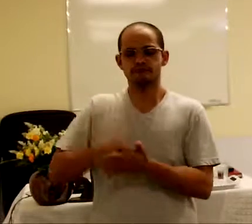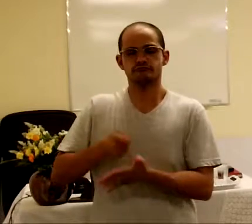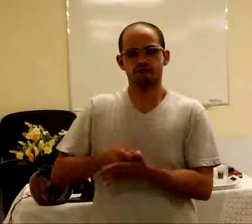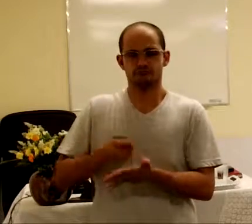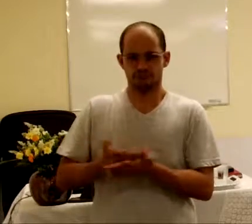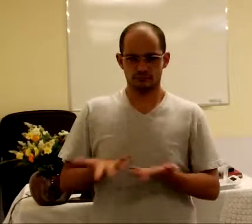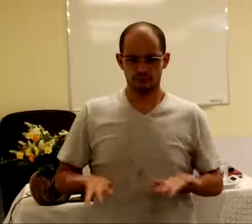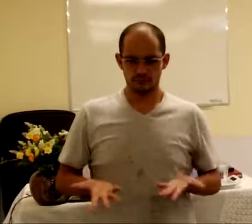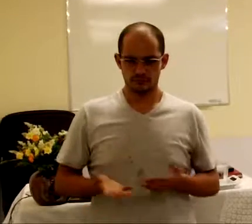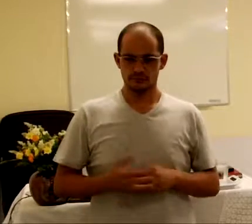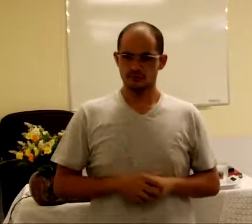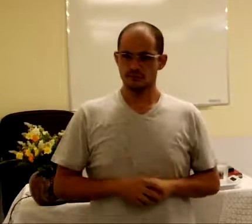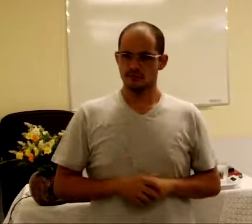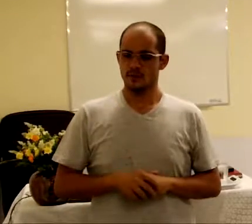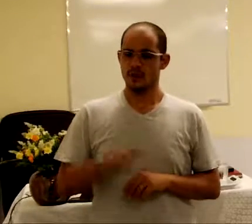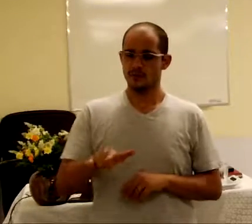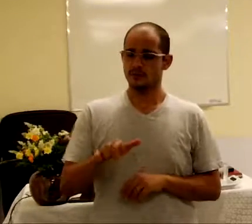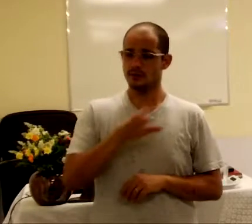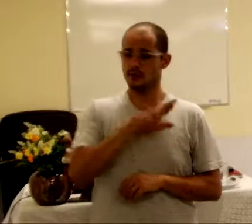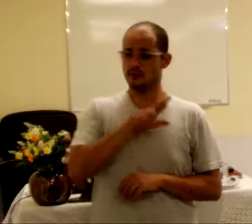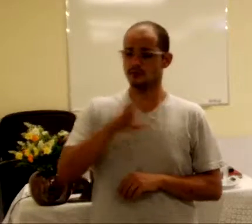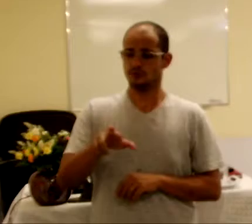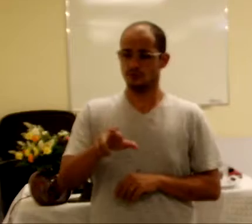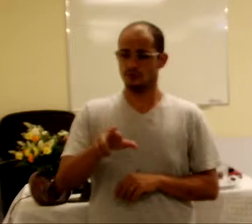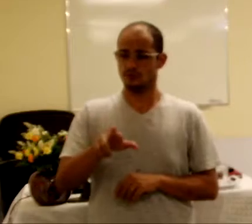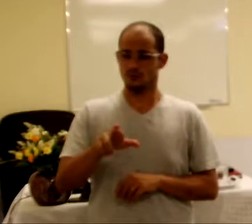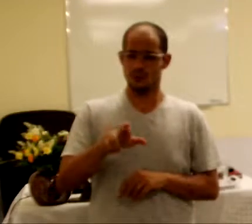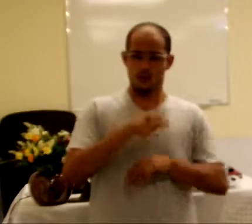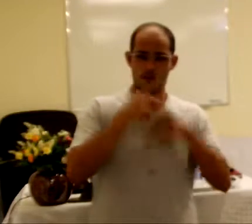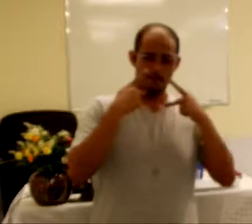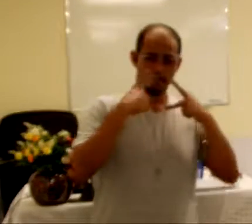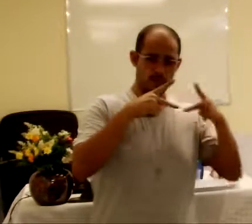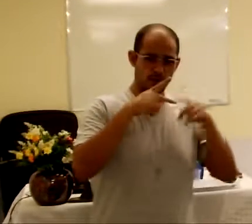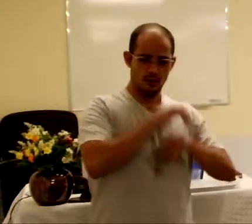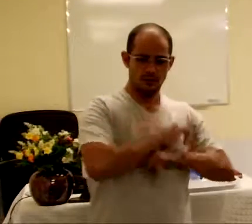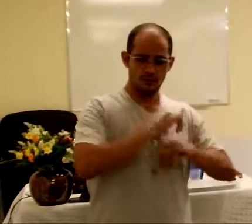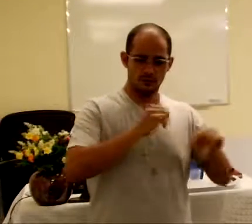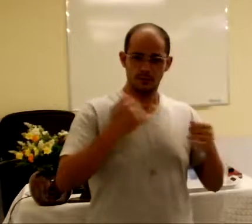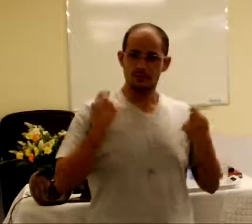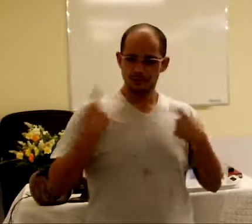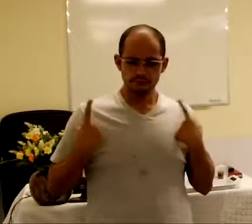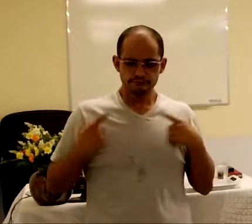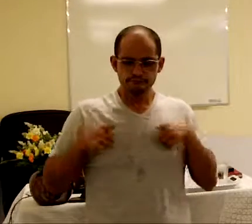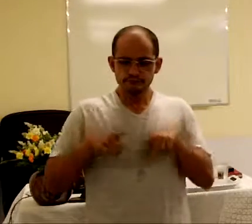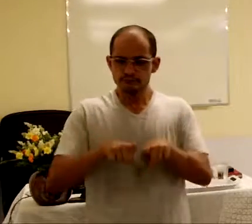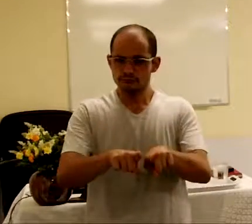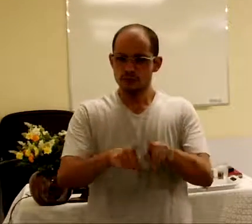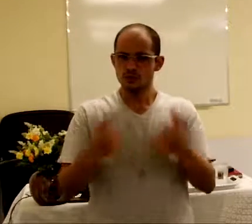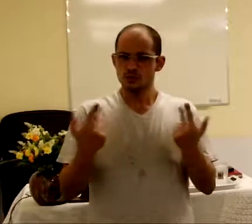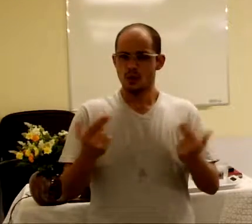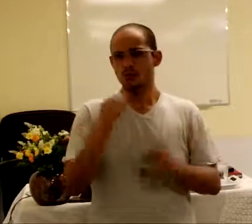Está sendo exigido da religião que ela seja coerente com o que ela prega, com o que ela leva como bandeira. Né? O fato